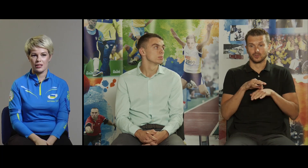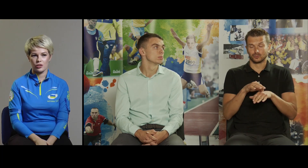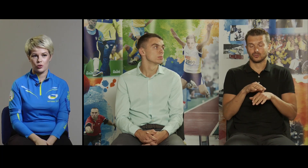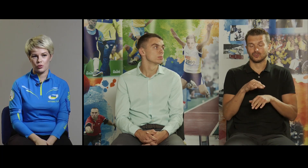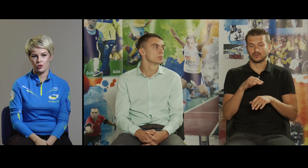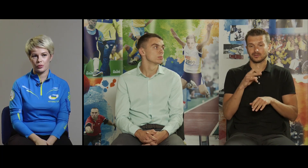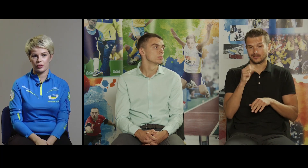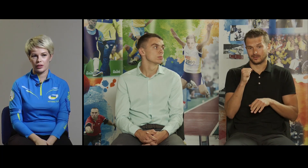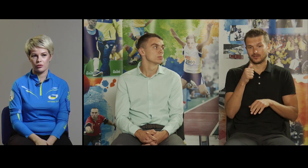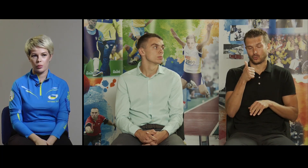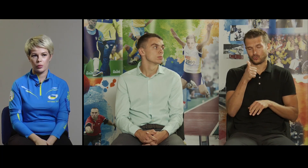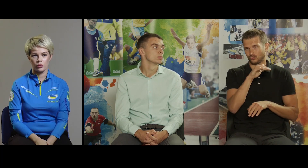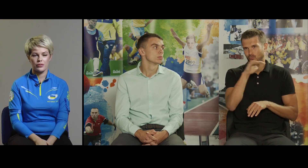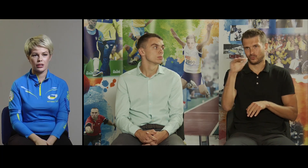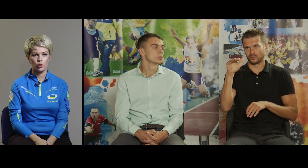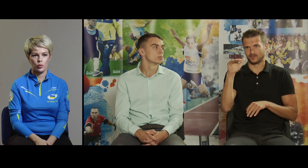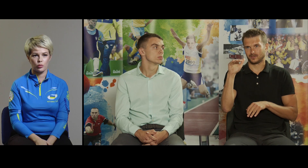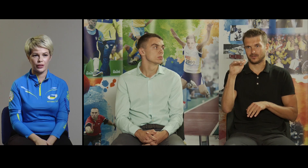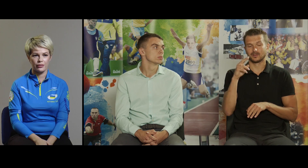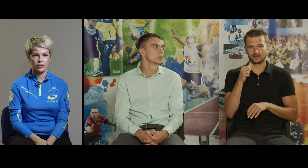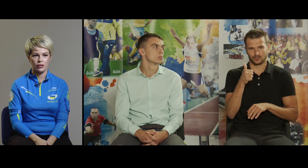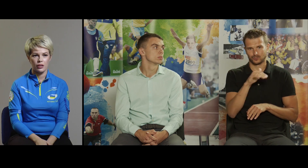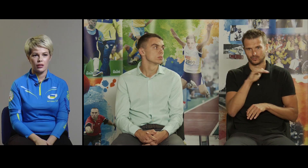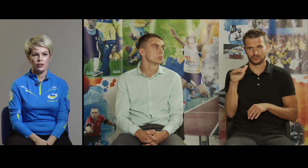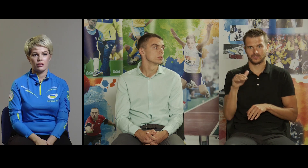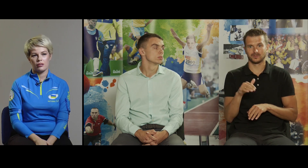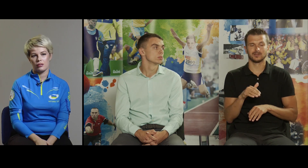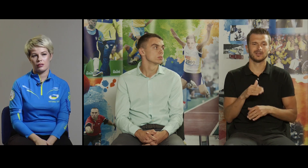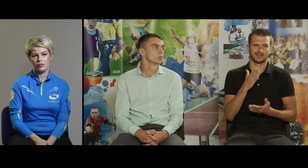Будемо так казати, що чемпіонат Європи проводився на доброму рівні.